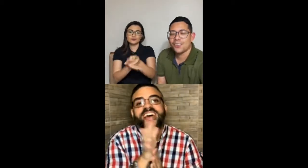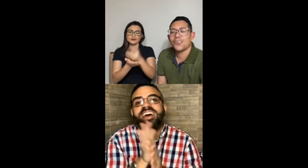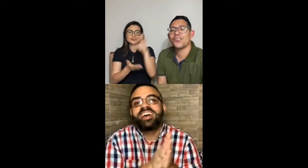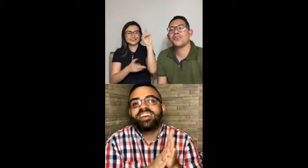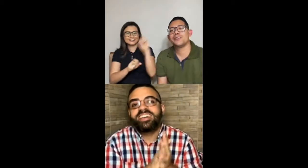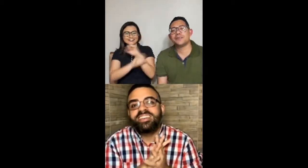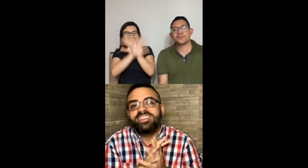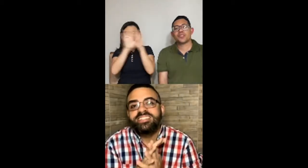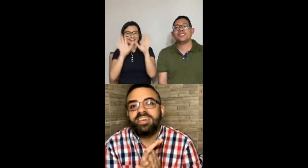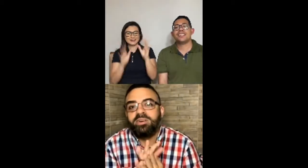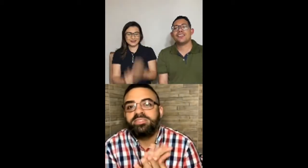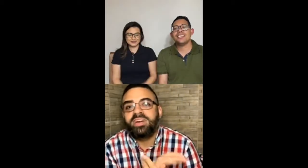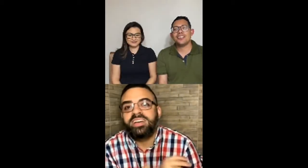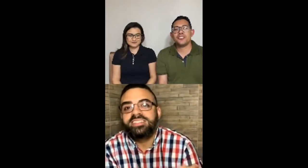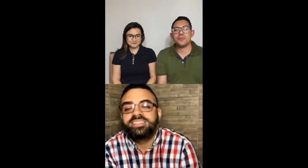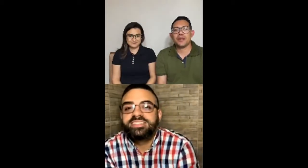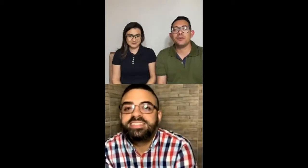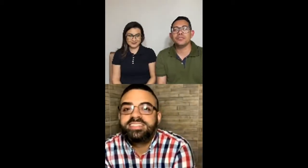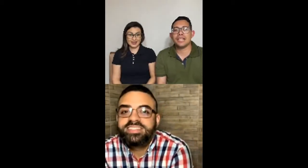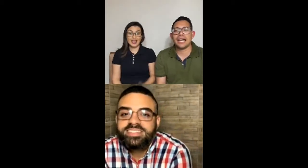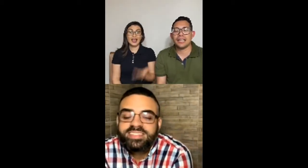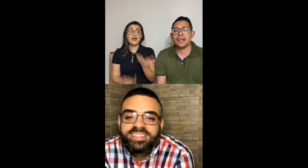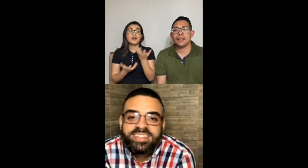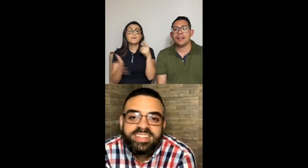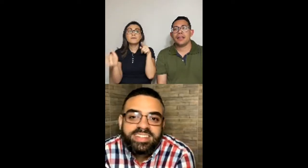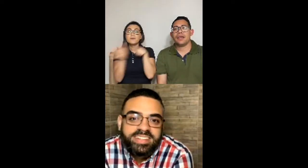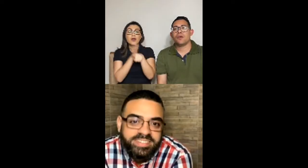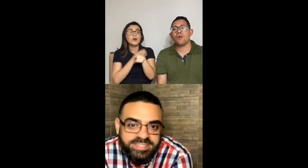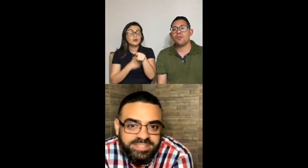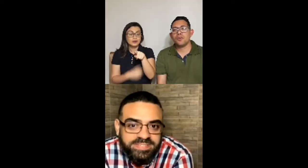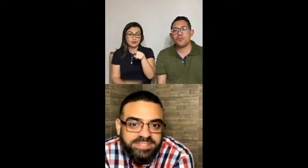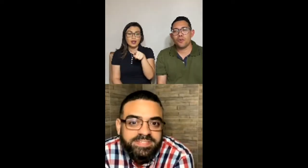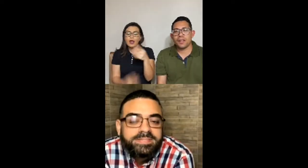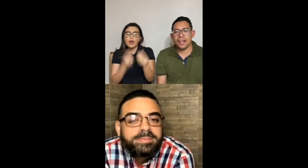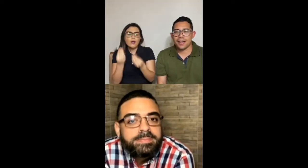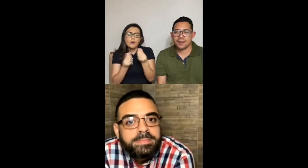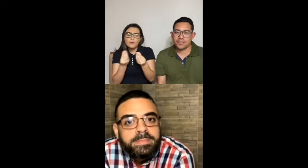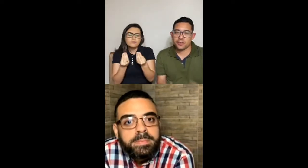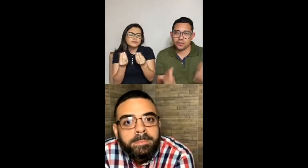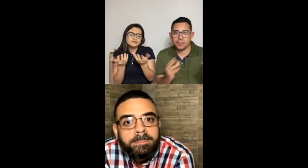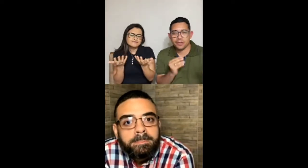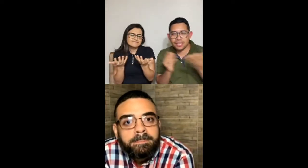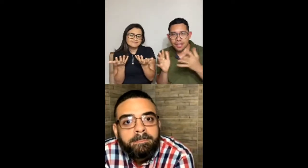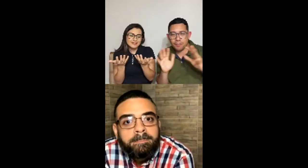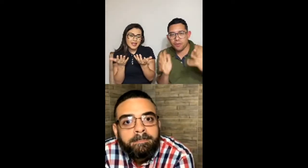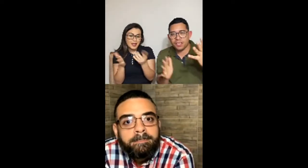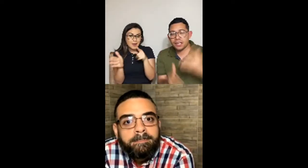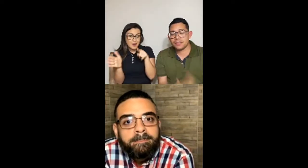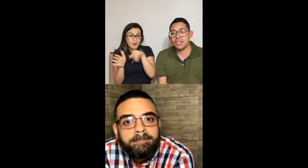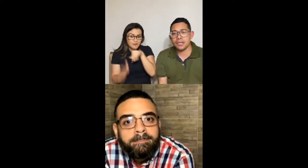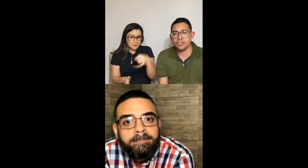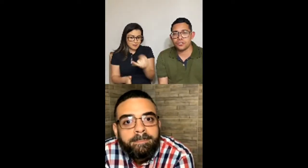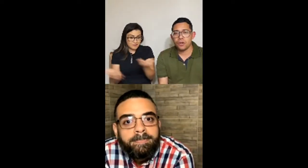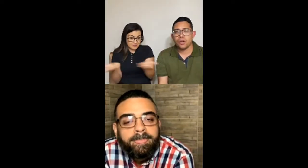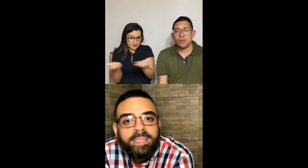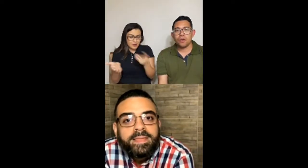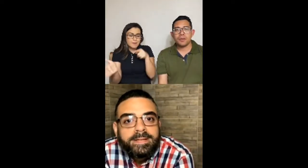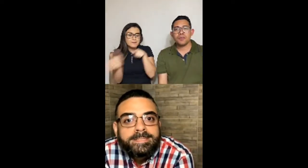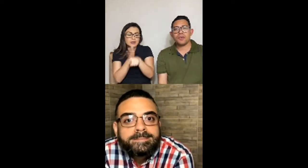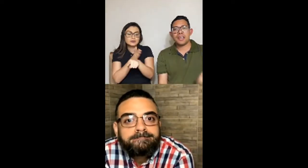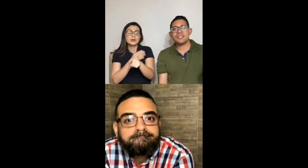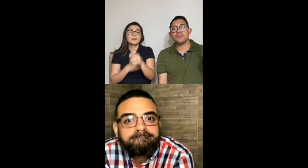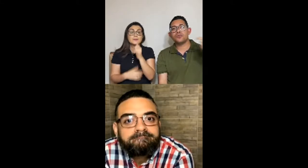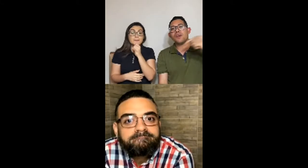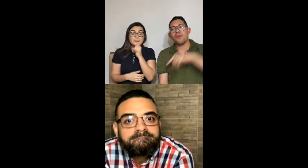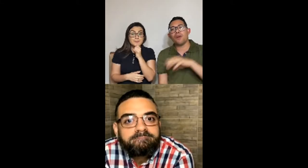morreu. Paulo, e deixa eu te perguntar, Glória né? Como que foi, deixa eu só perguntar, aproveitando esse gancho, como que